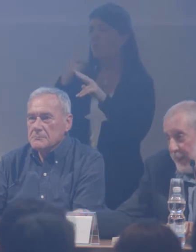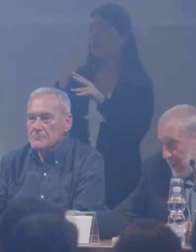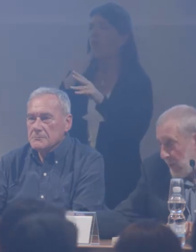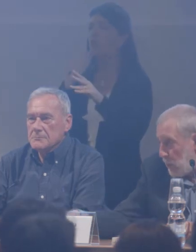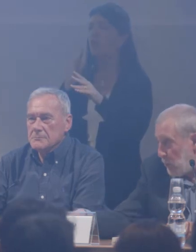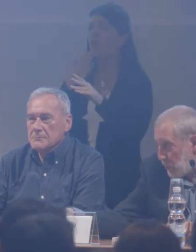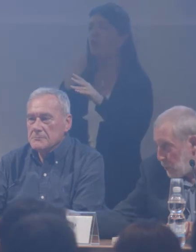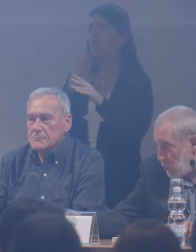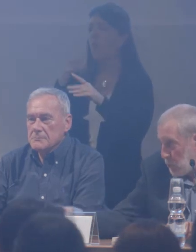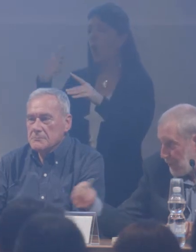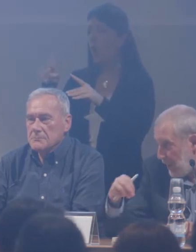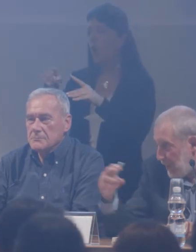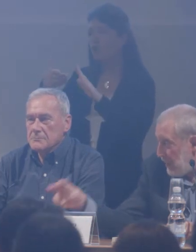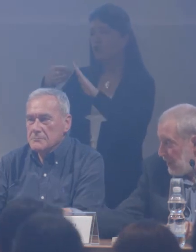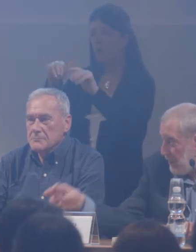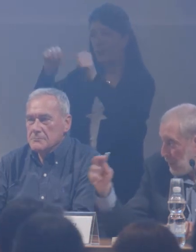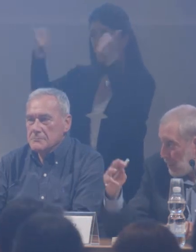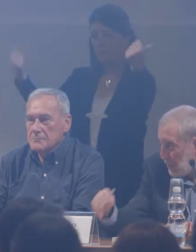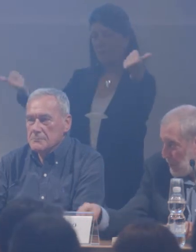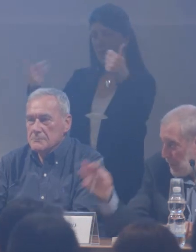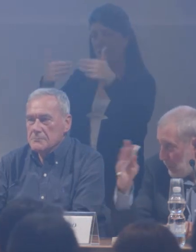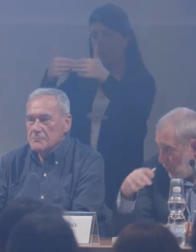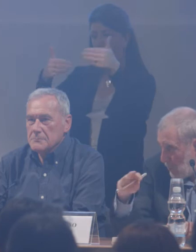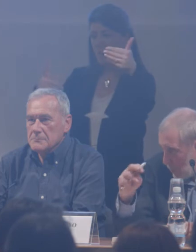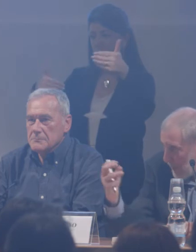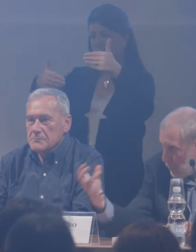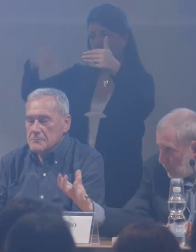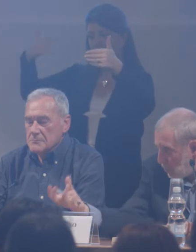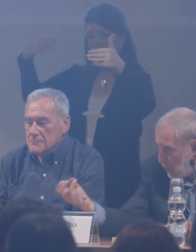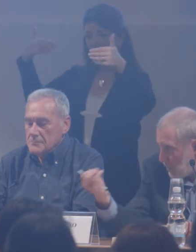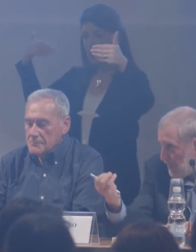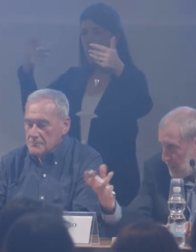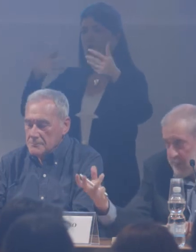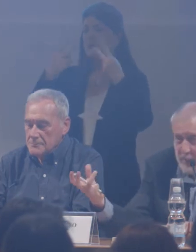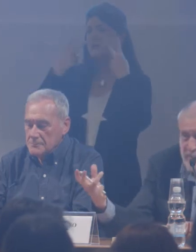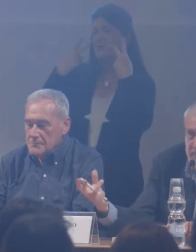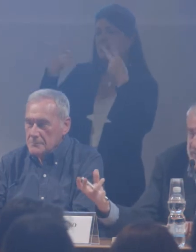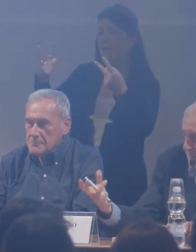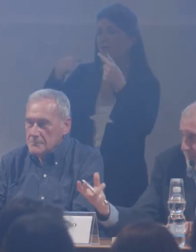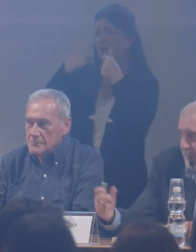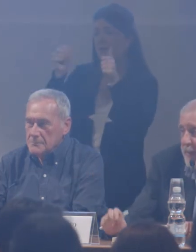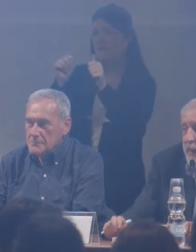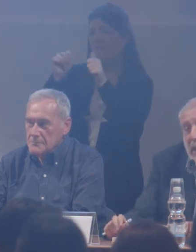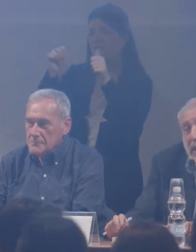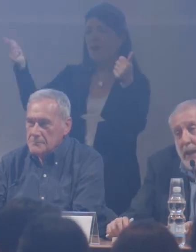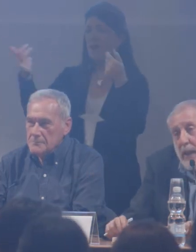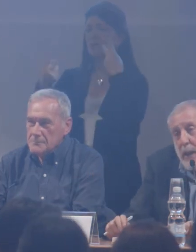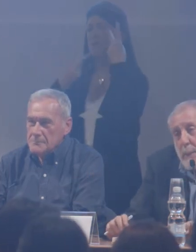e quelli che l'avevano preceduto, fra i Chen Chimino, proprio antropologica, visiva.